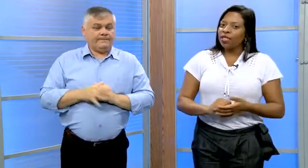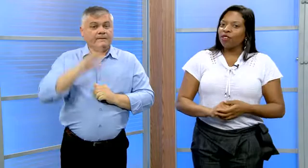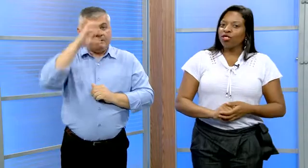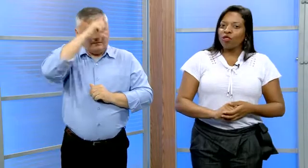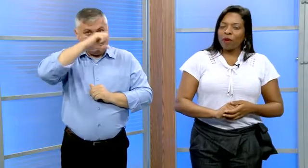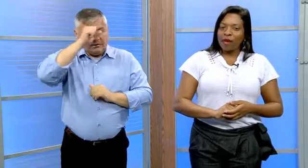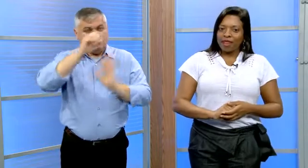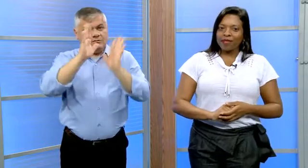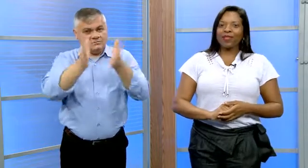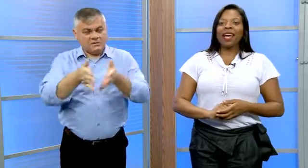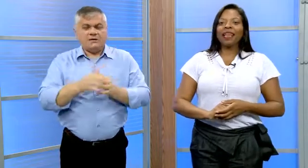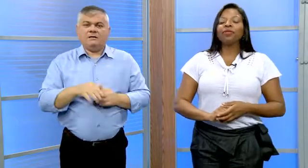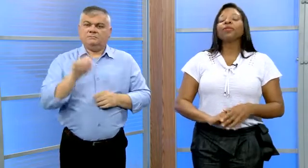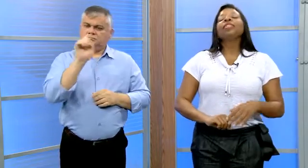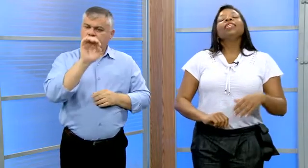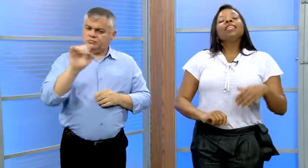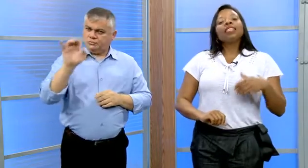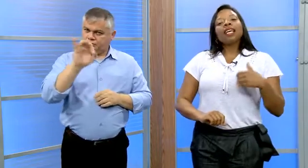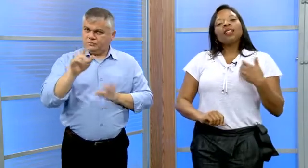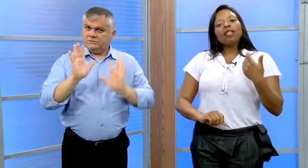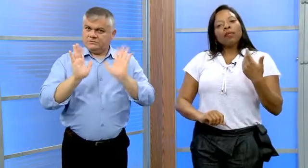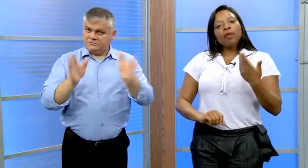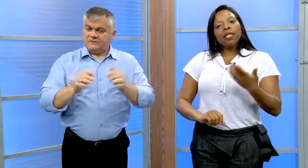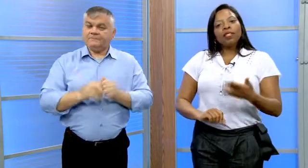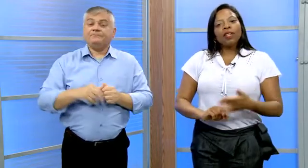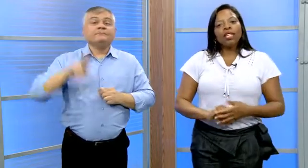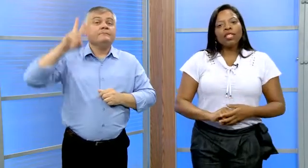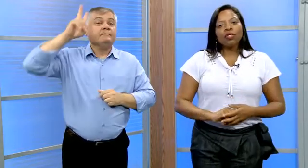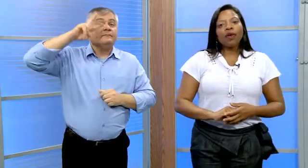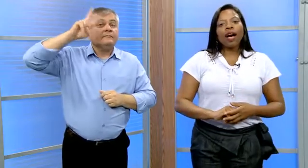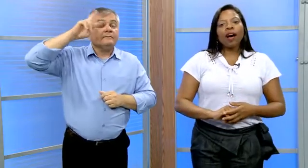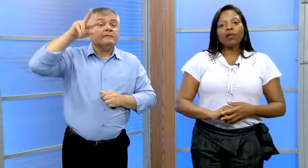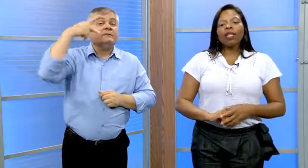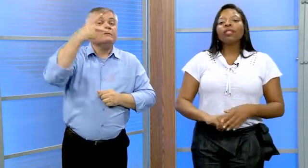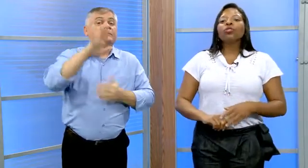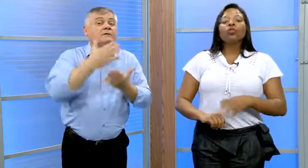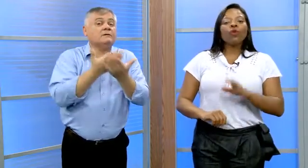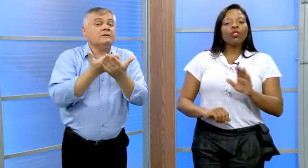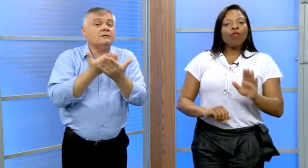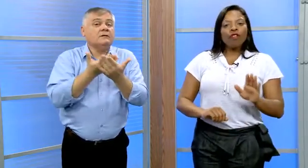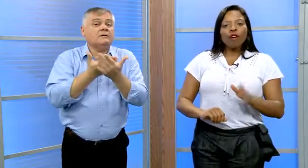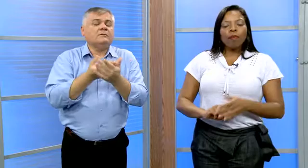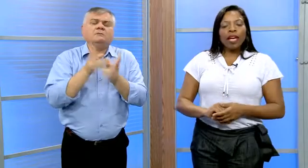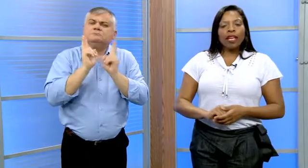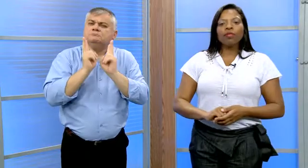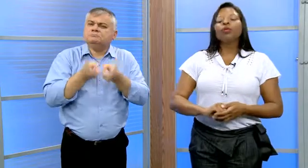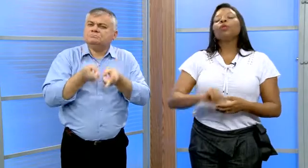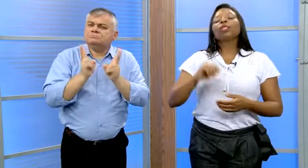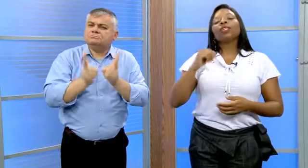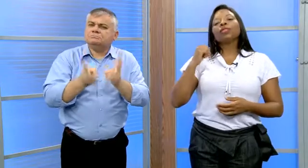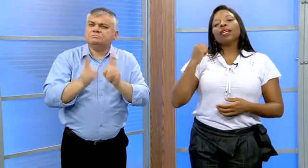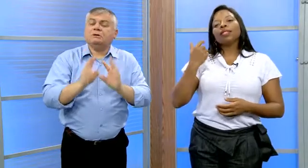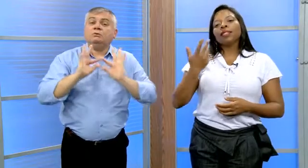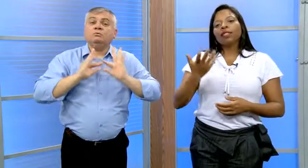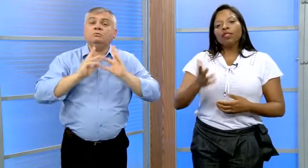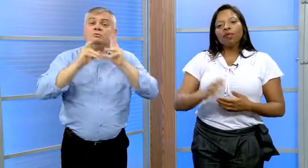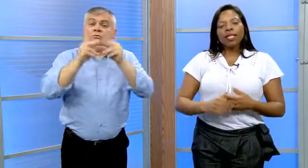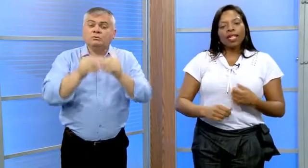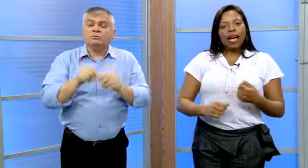sinal de alfabeto, certo? E estarão lembrando aí na sua aula todo o alfabeto, poderão estar sentando mais